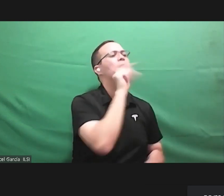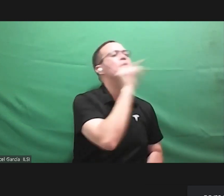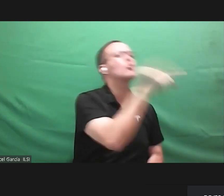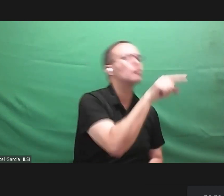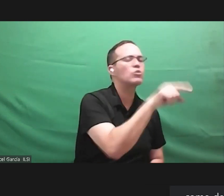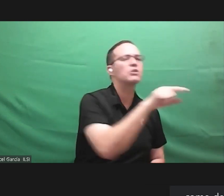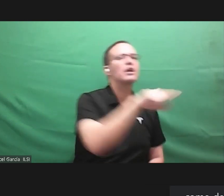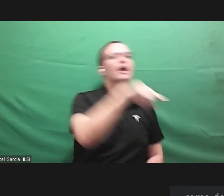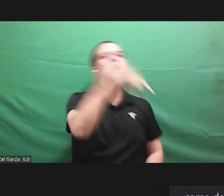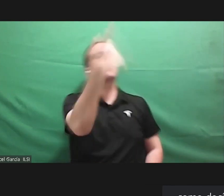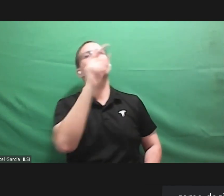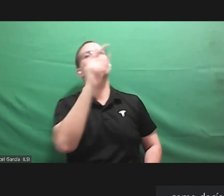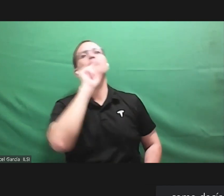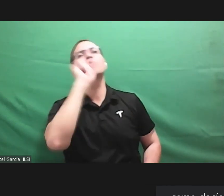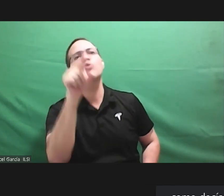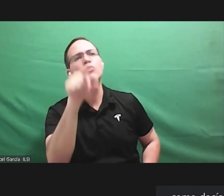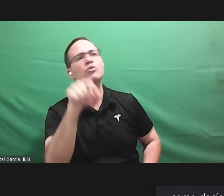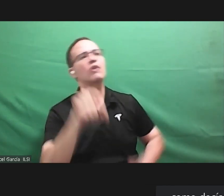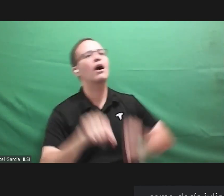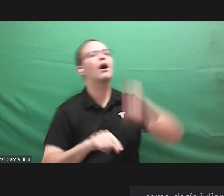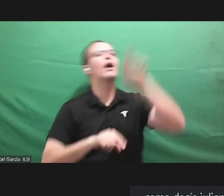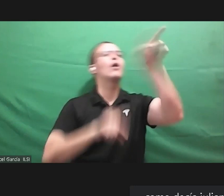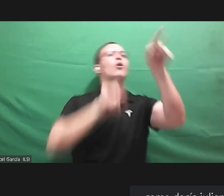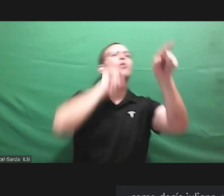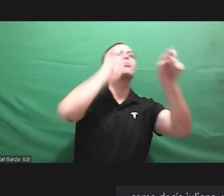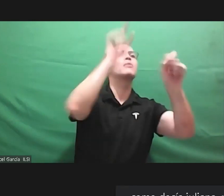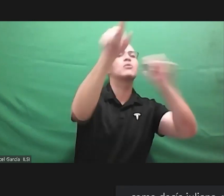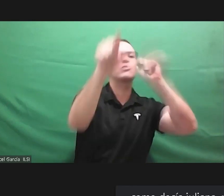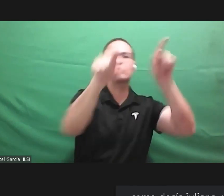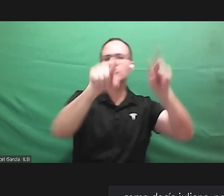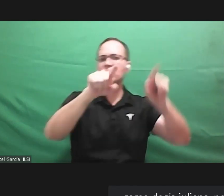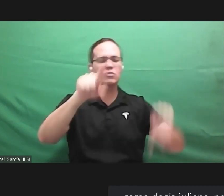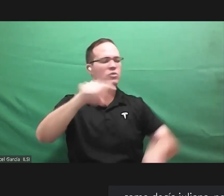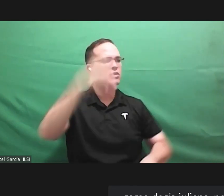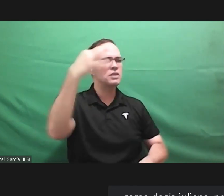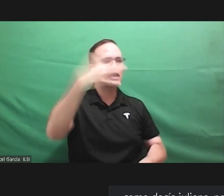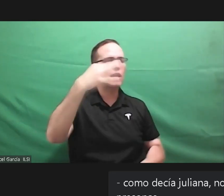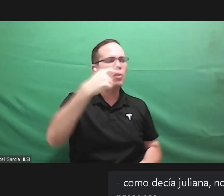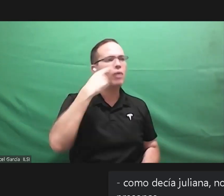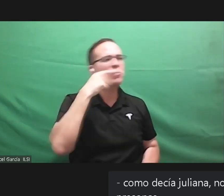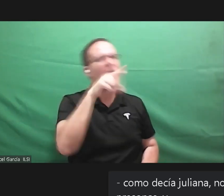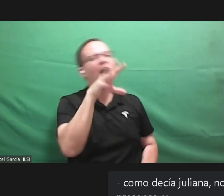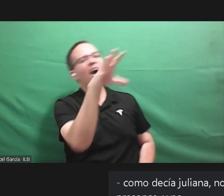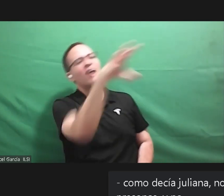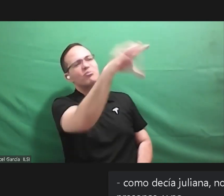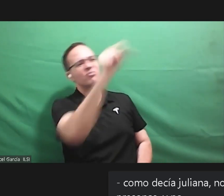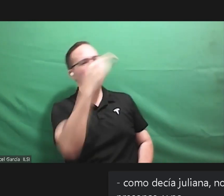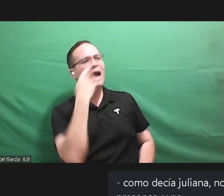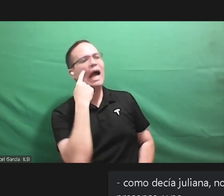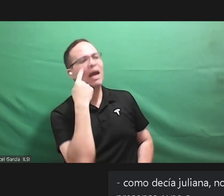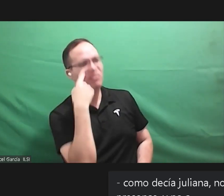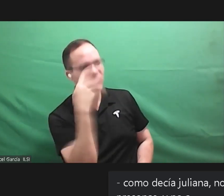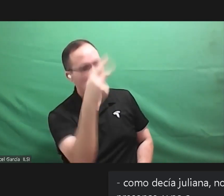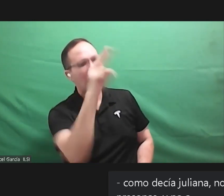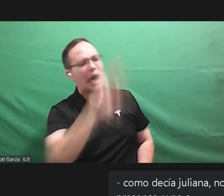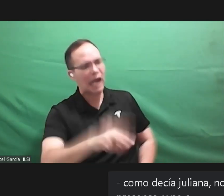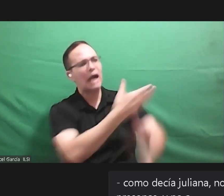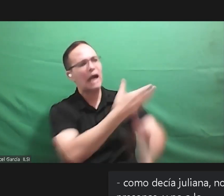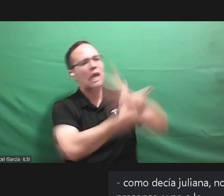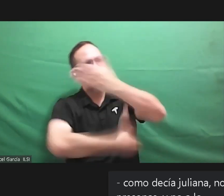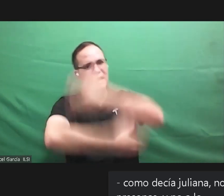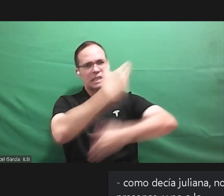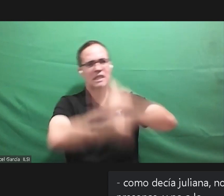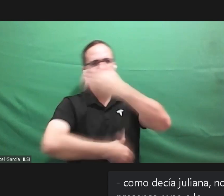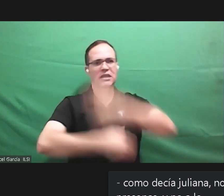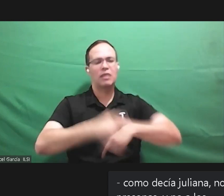quienes tienen una discapacidad visible o una deficiencia visible y a los demás no les pregunta. Entonces, depende mucho del